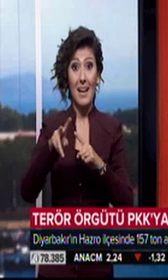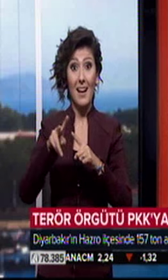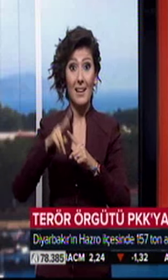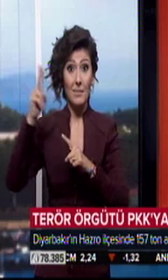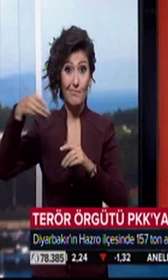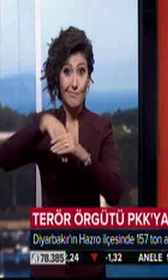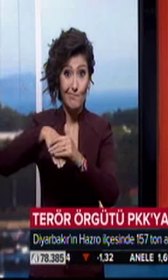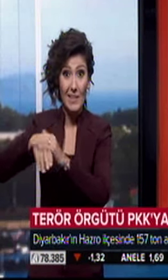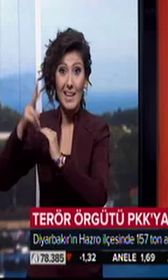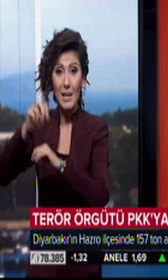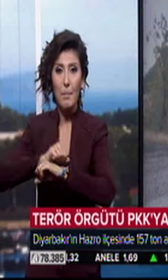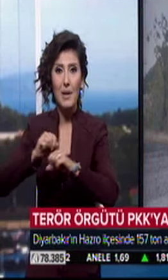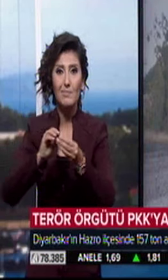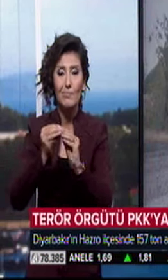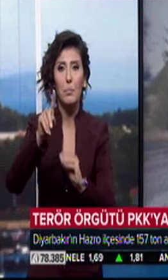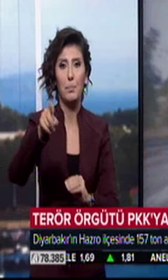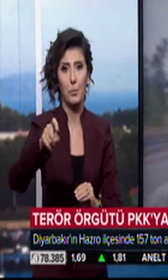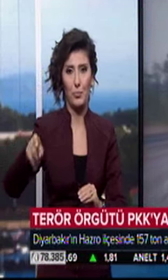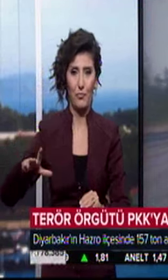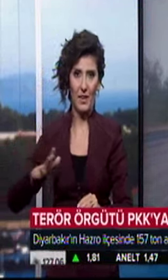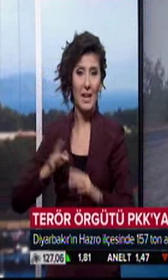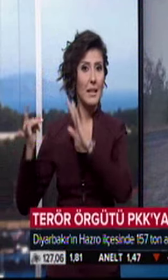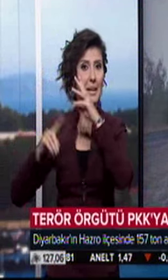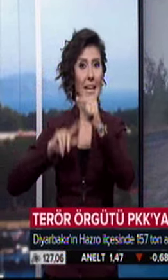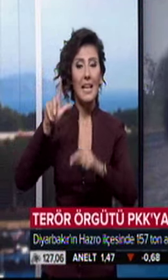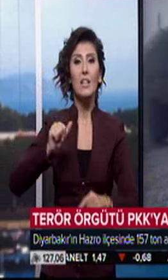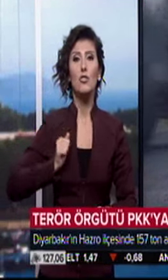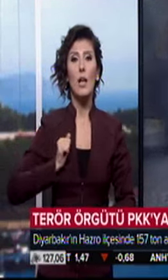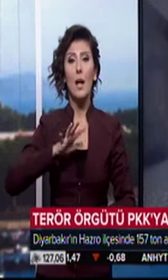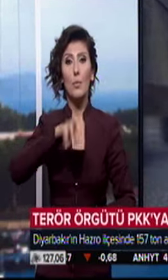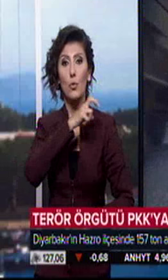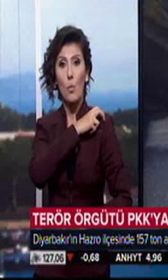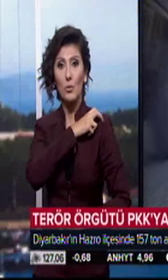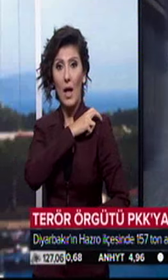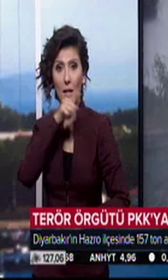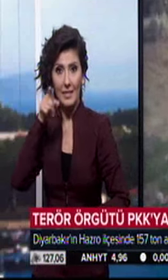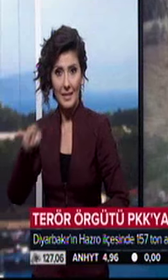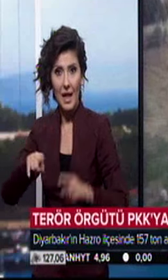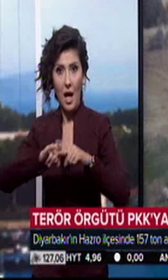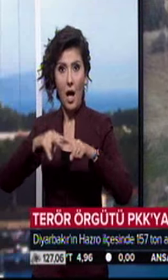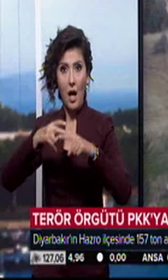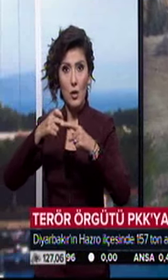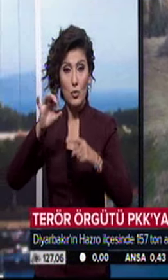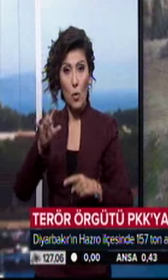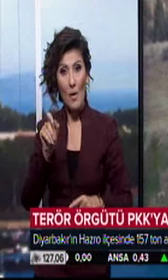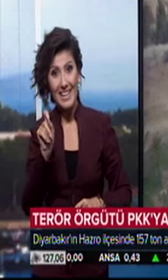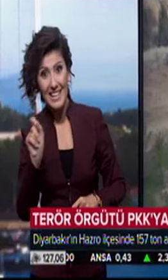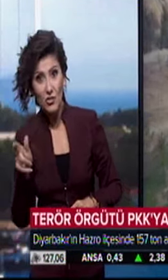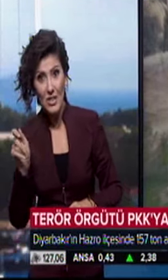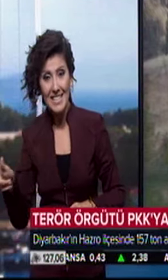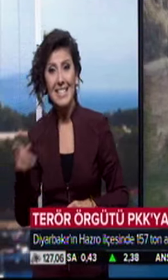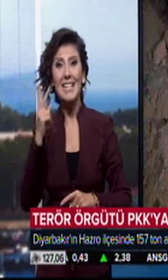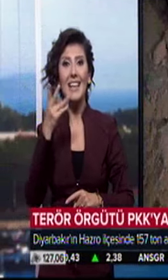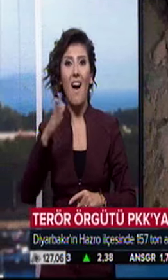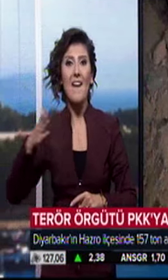düzeneği imha edildi. Diyarbakır İl Jandarma Komutanlığı Hazro ilçesi Reşik Mahallesi'nde iki ayrı adrese